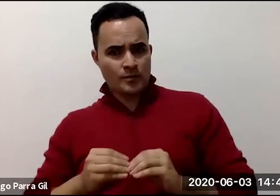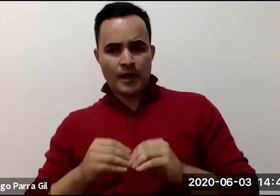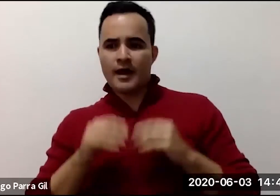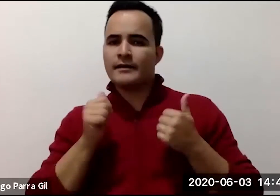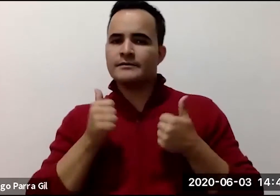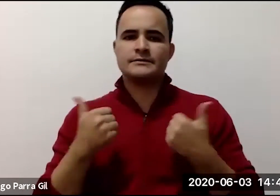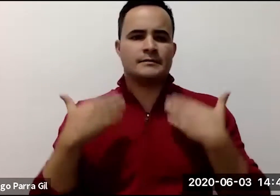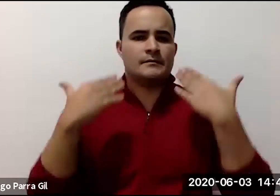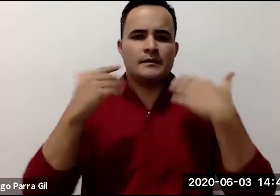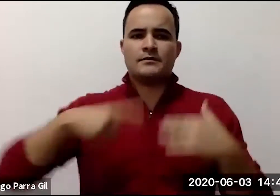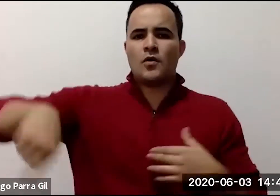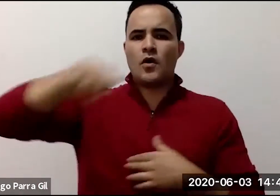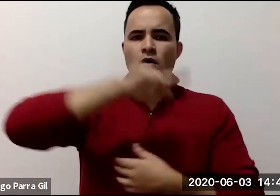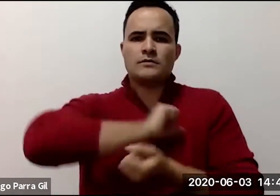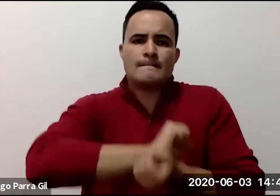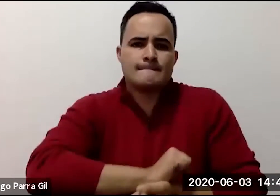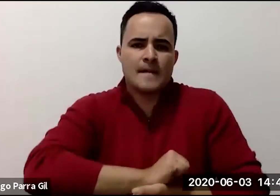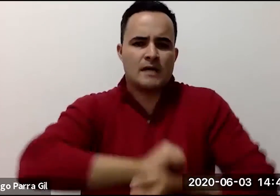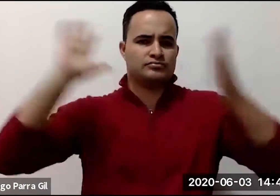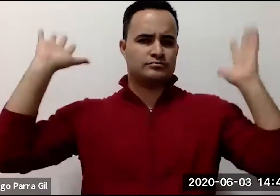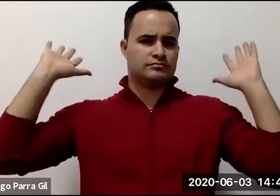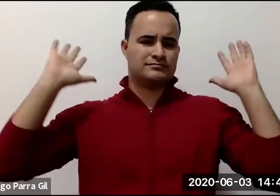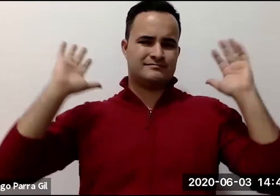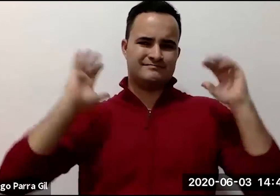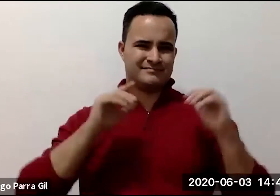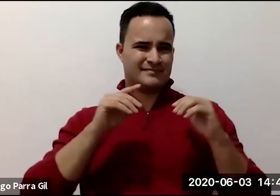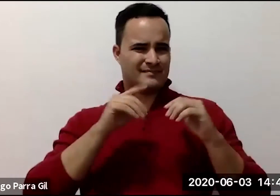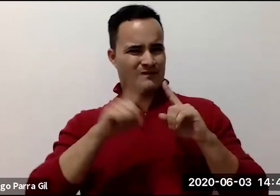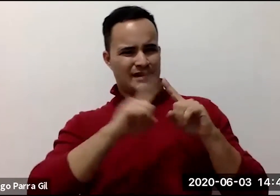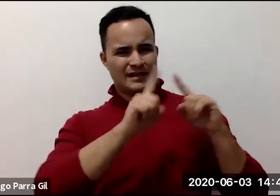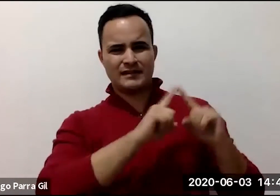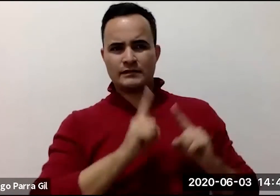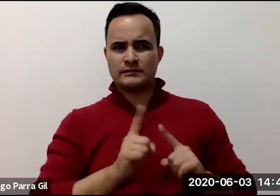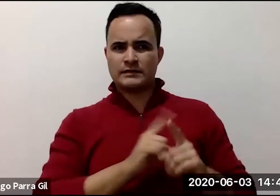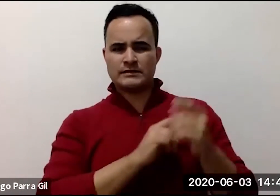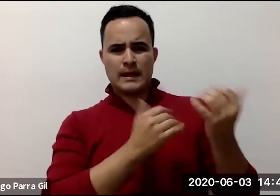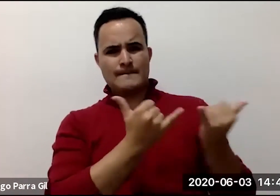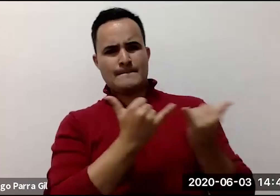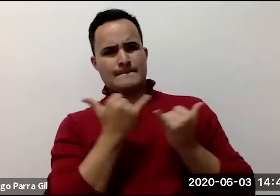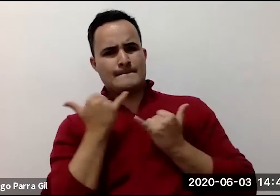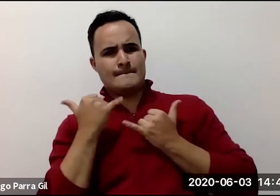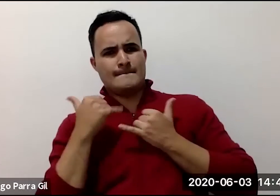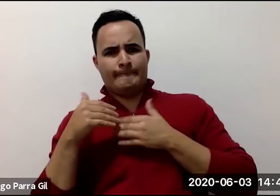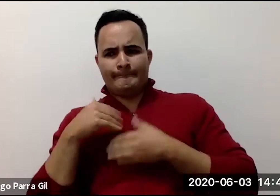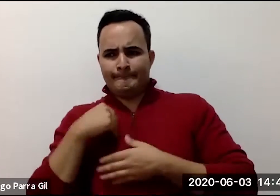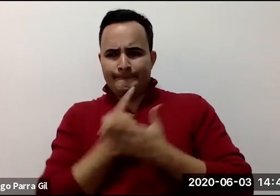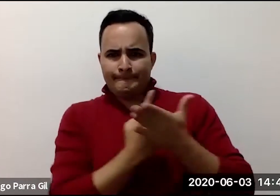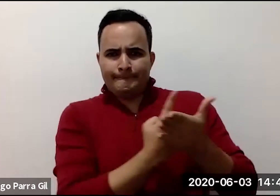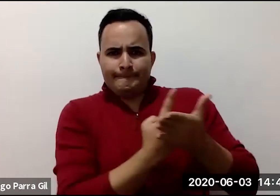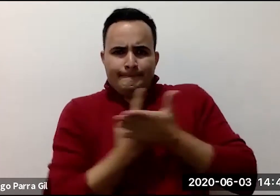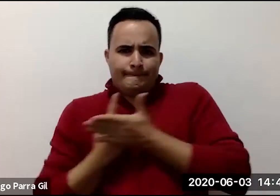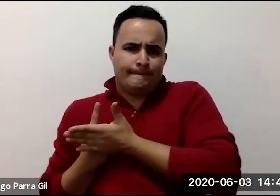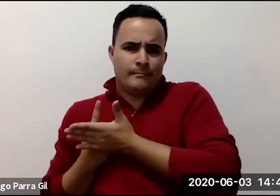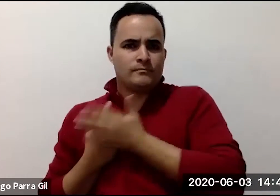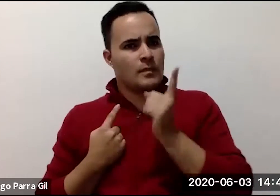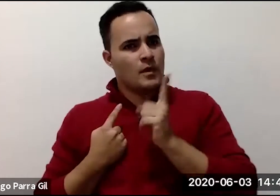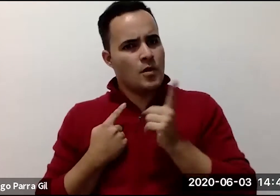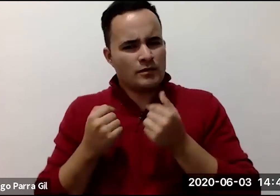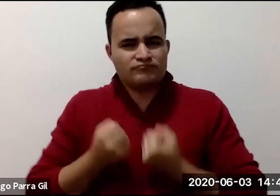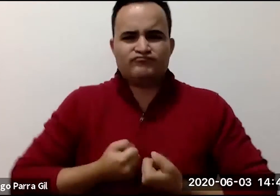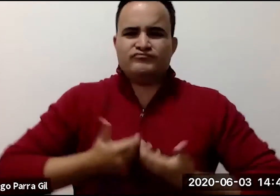los confinamientos. Y allí esta empatía, esta solidaridad y esta colaboración en los